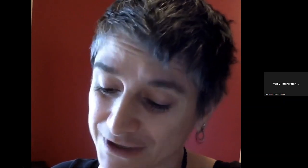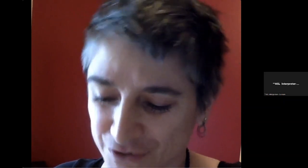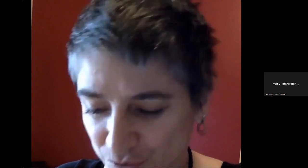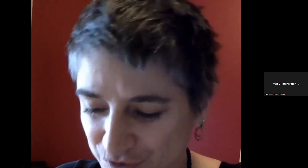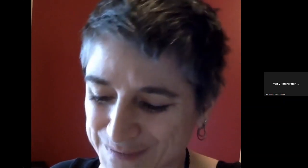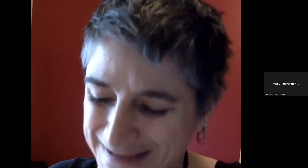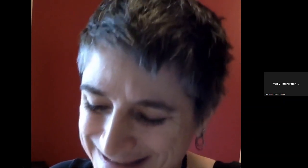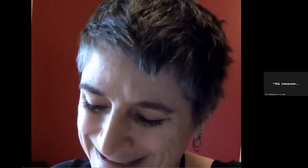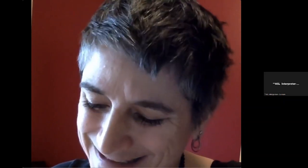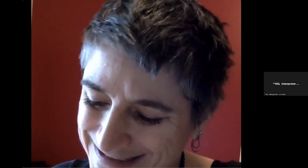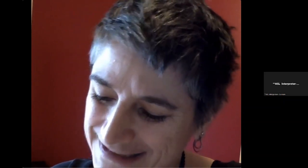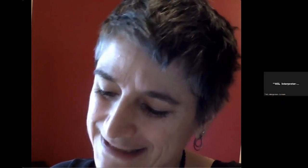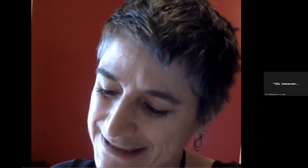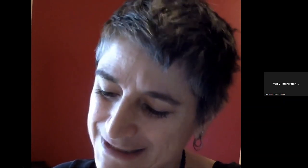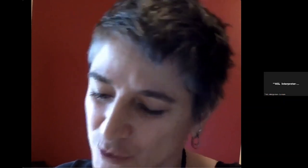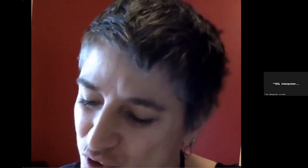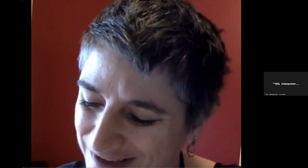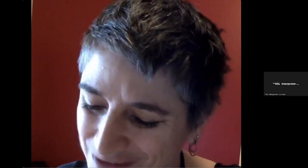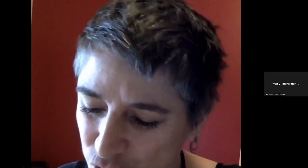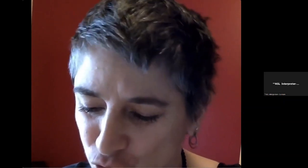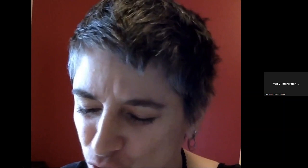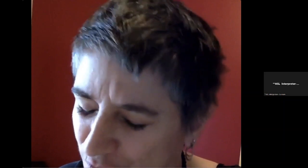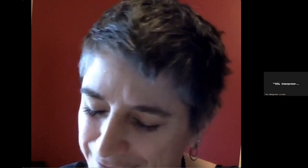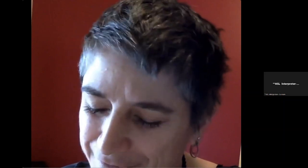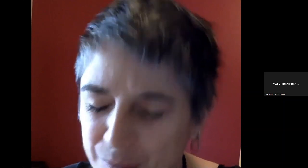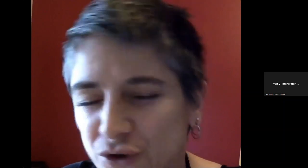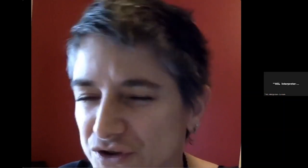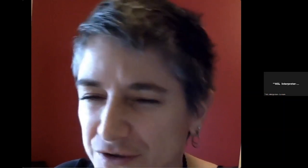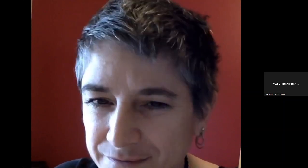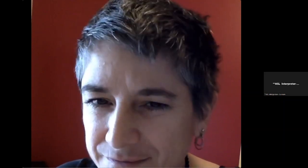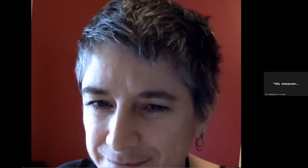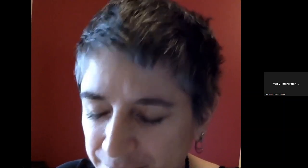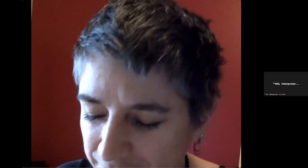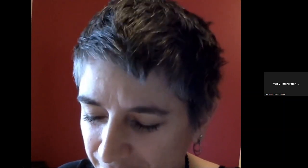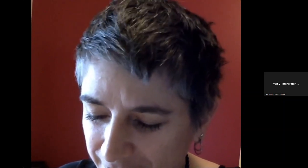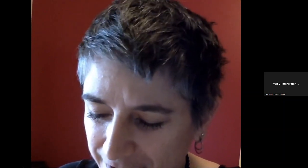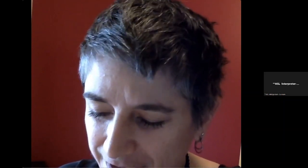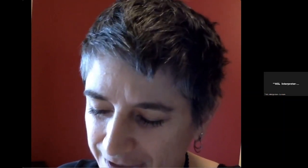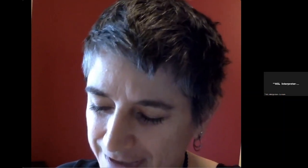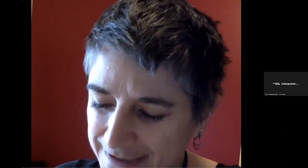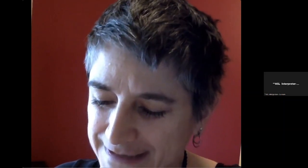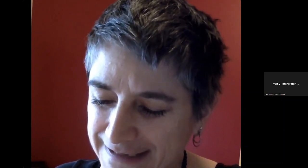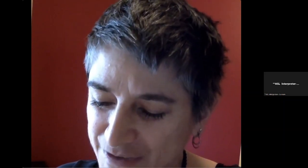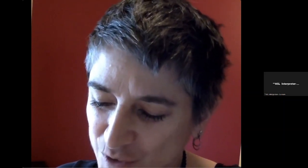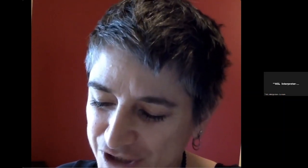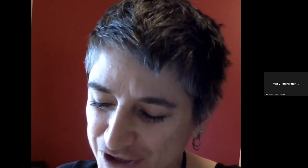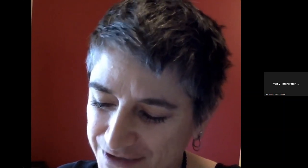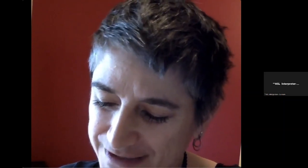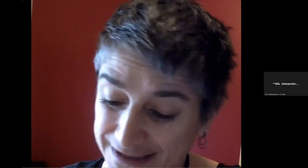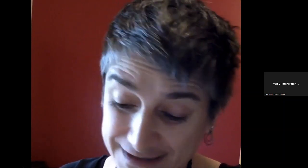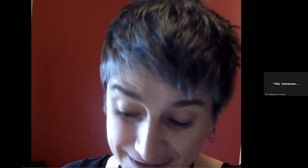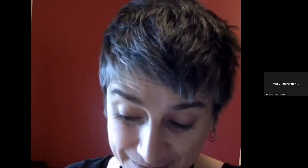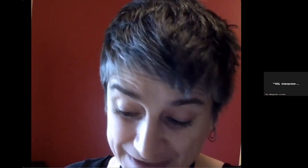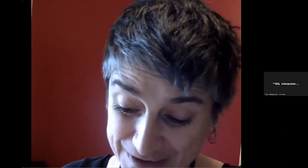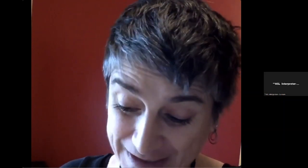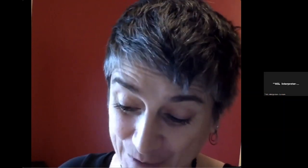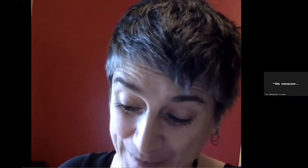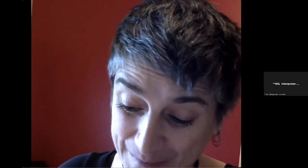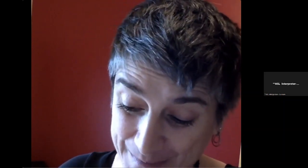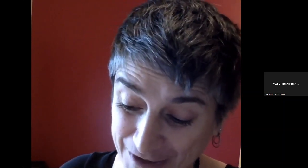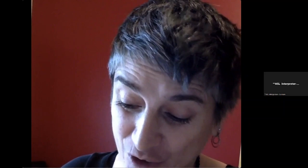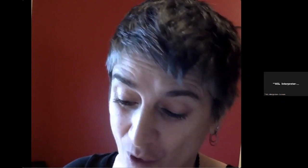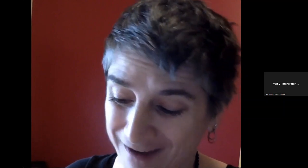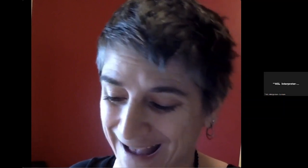dire qu'on a quelque chose de spécial, c'est comme sous-entendre que nous, on est fait pour ça. Ça rassure les gens de se dire ça parce que ça